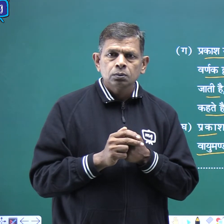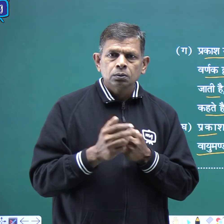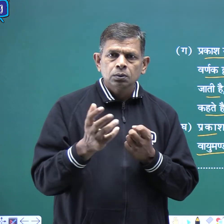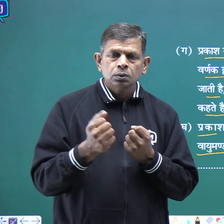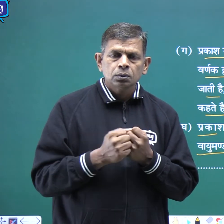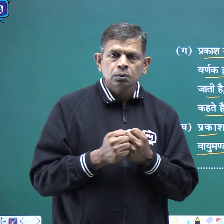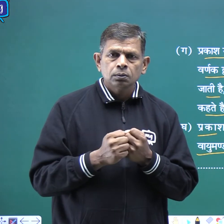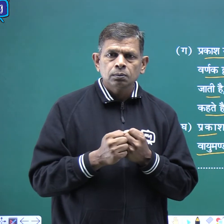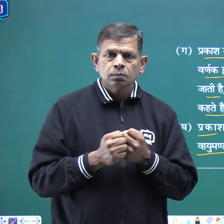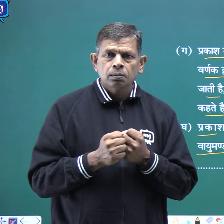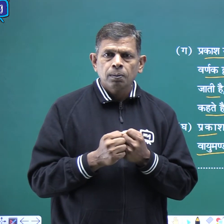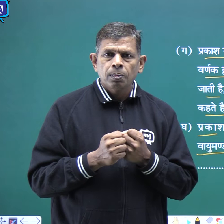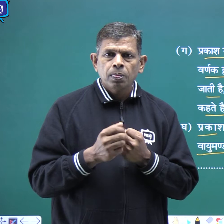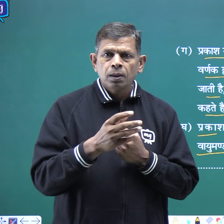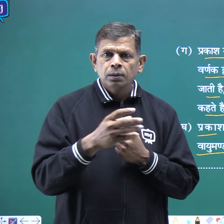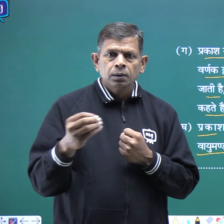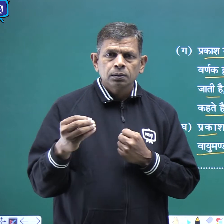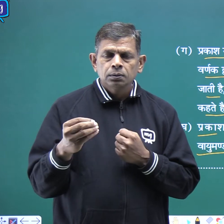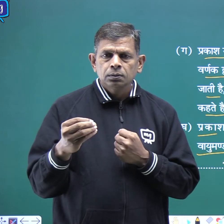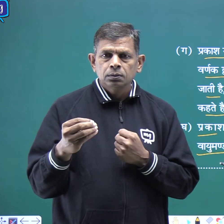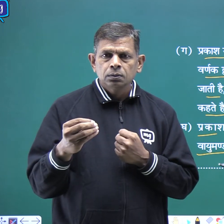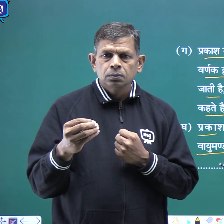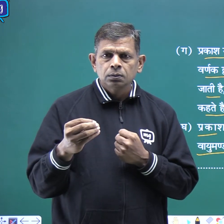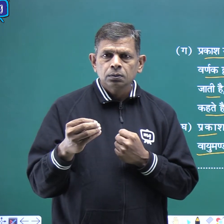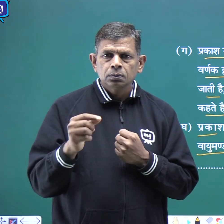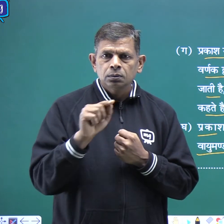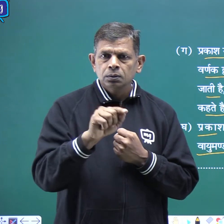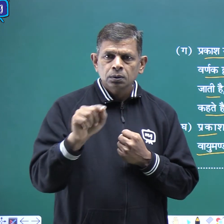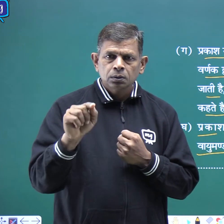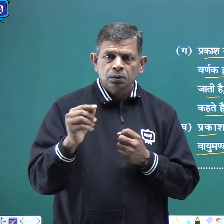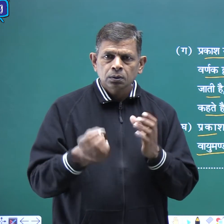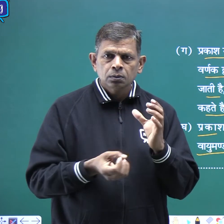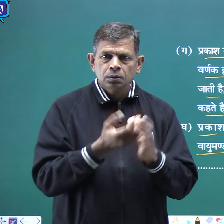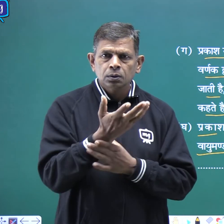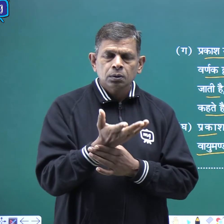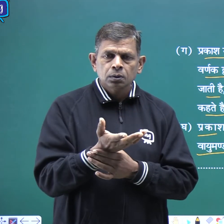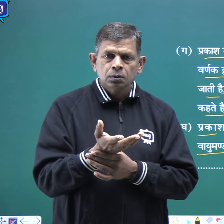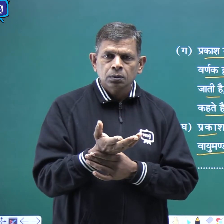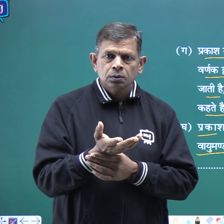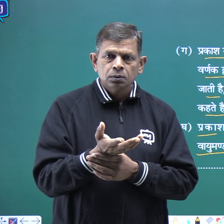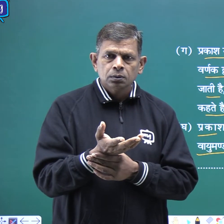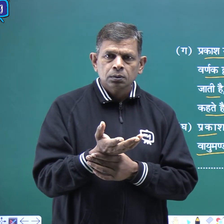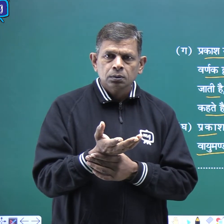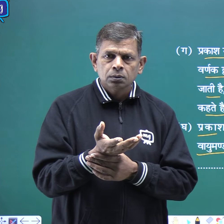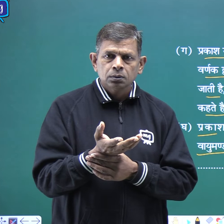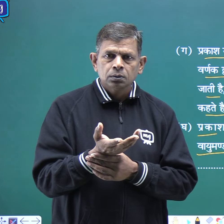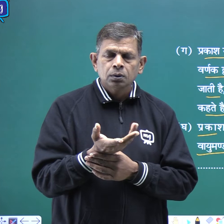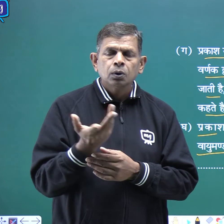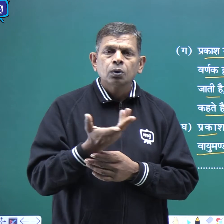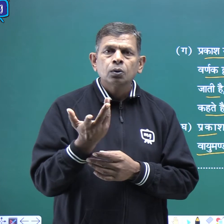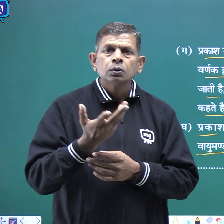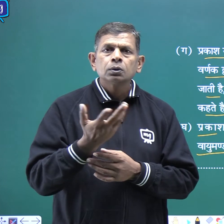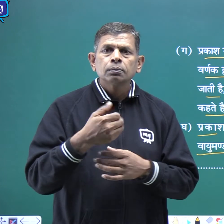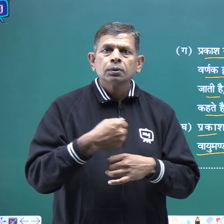लेते हैं तथा डैश का उत्पादन करते हैं। कौन सी गैस